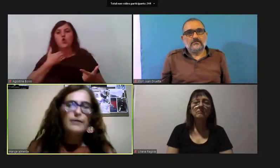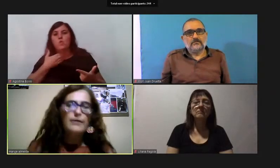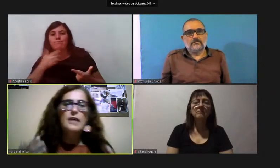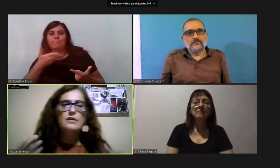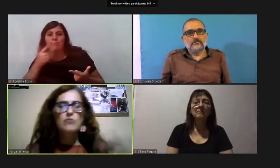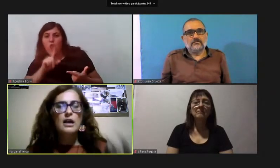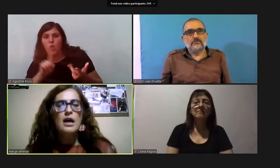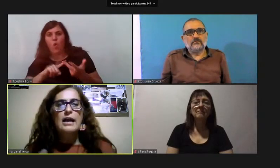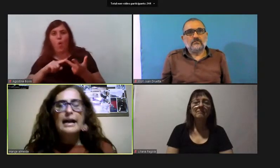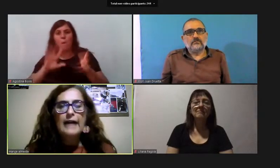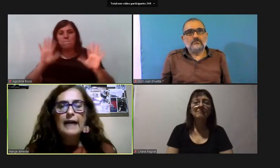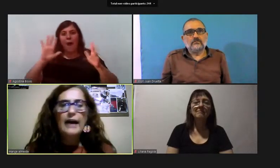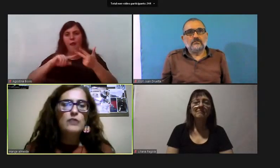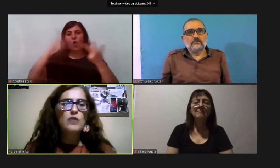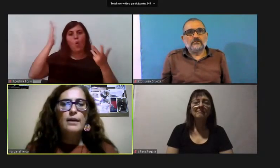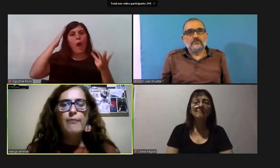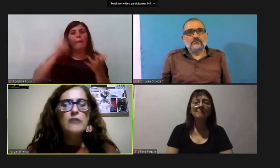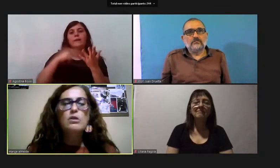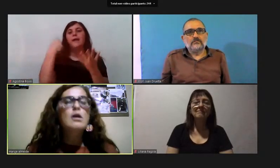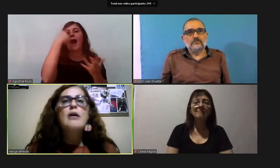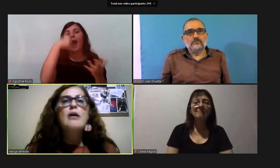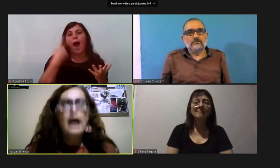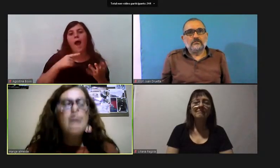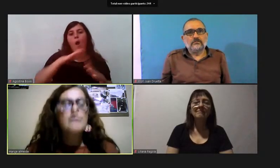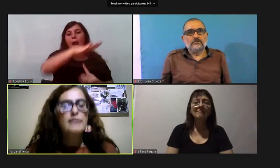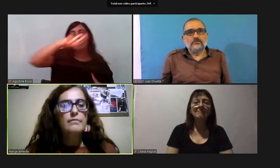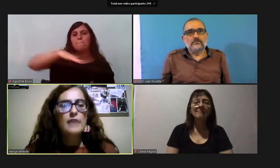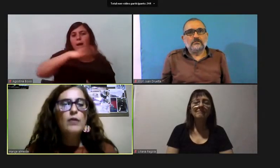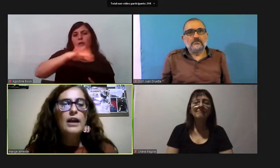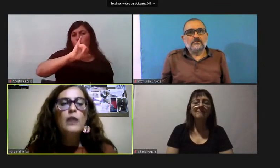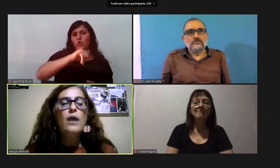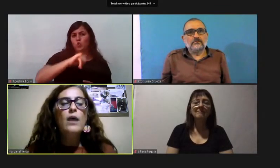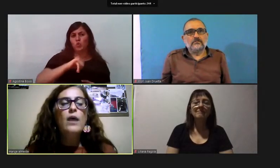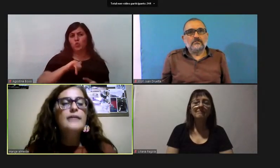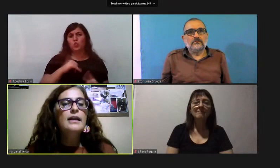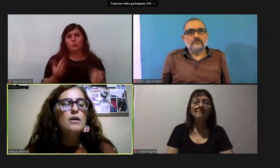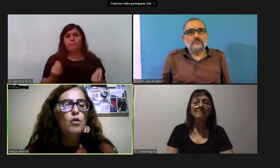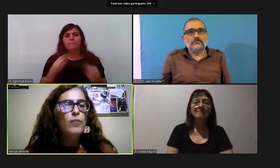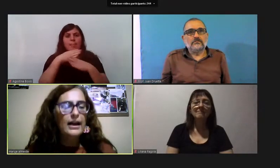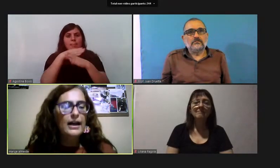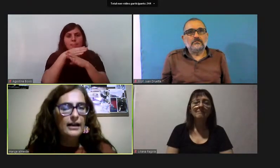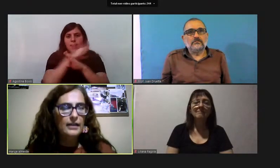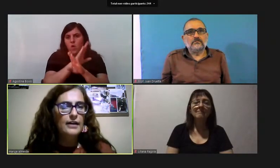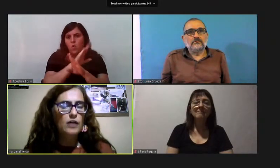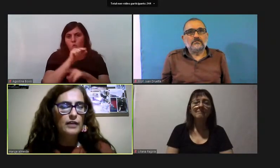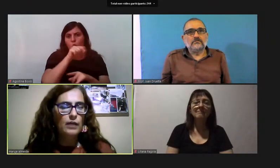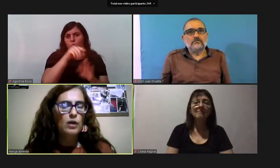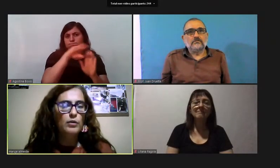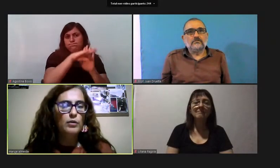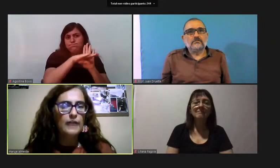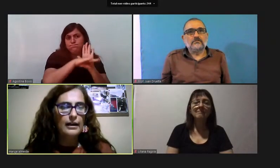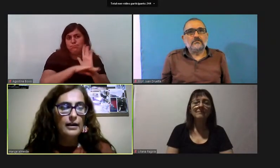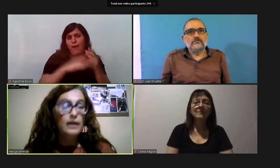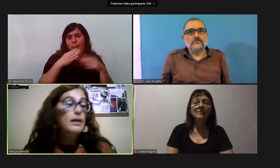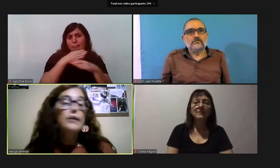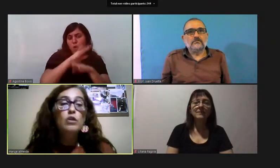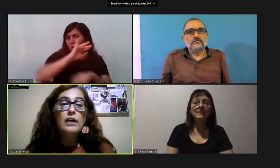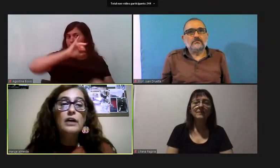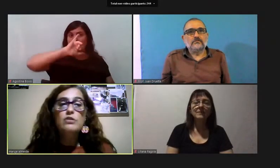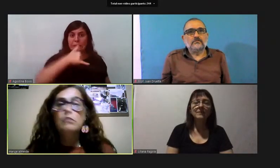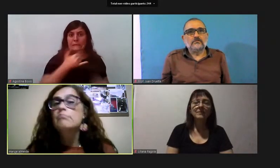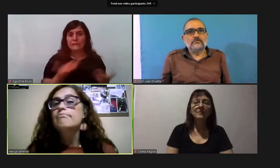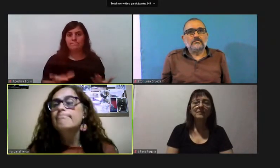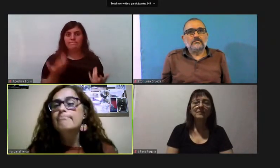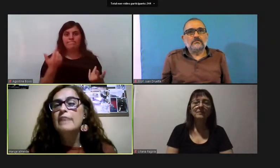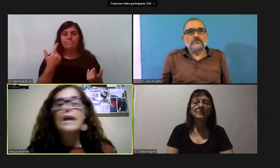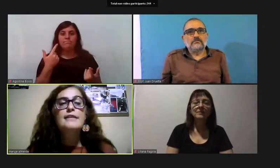la cabeza, se usa la cara, se usa el espacio. Ajá, sí. Es una lengua y cumple las características de lengua como tal. En todo